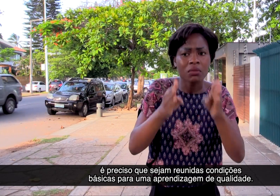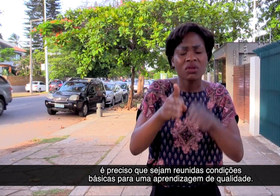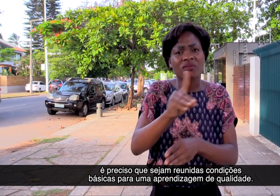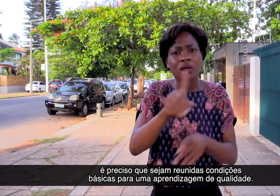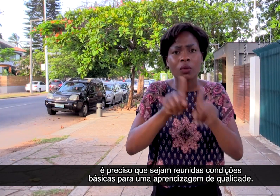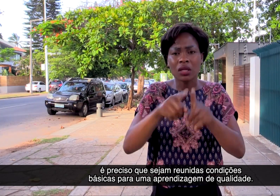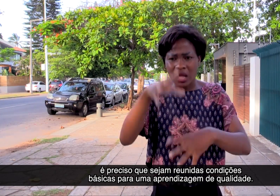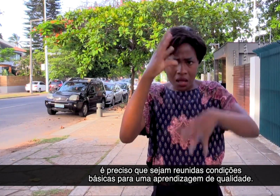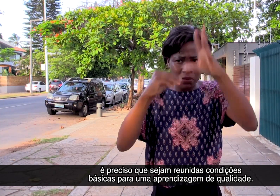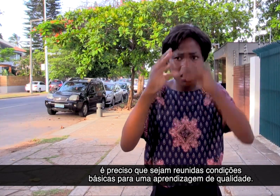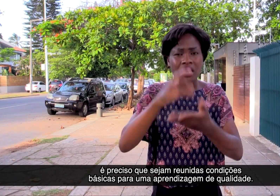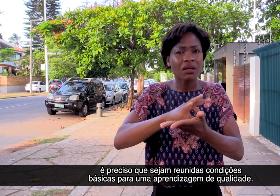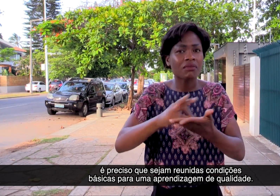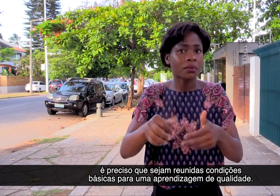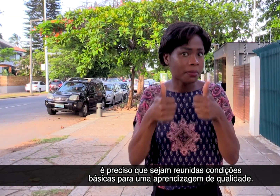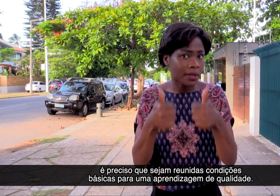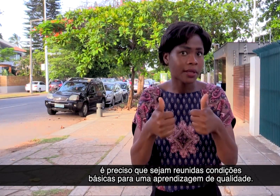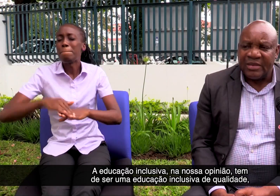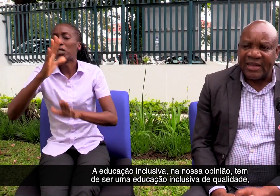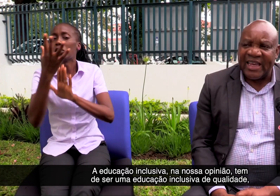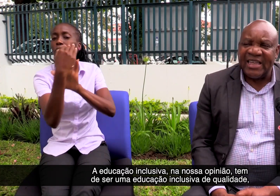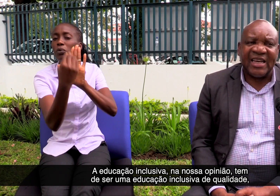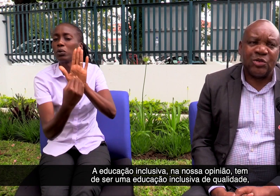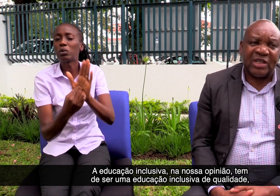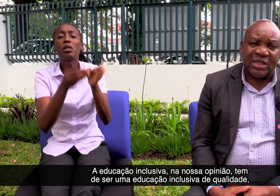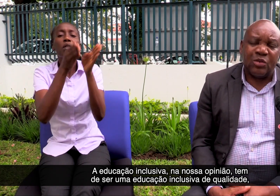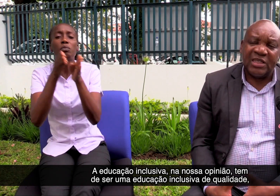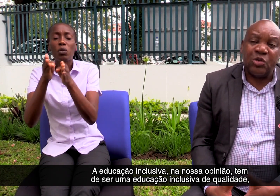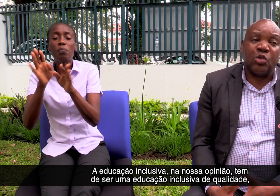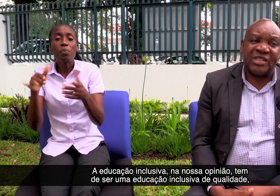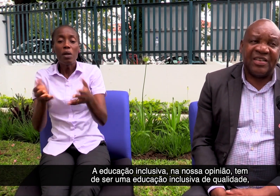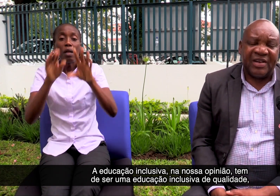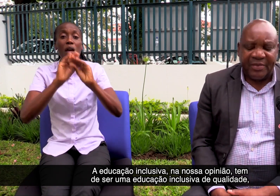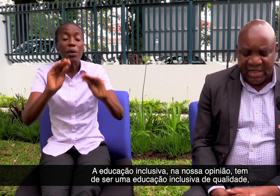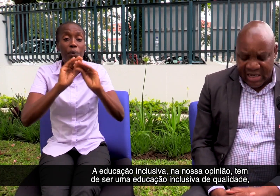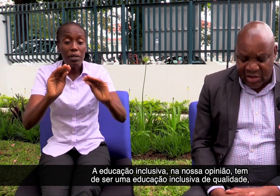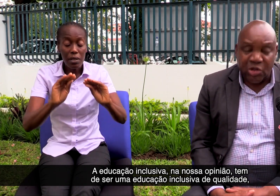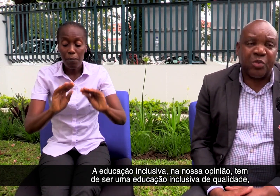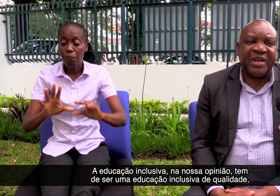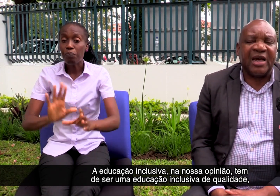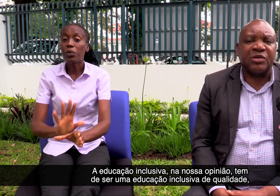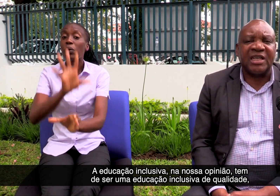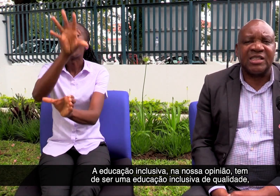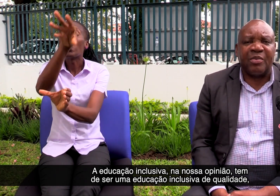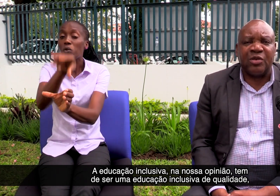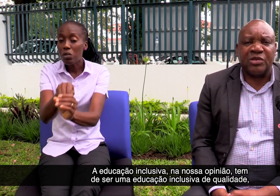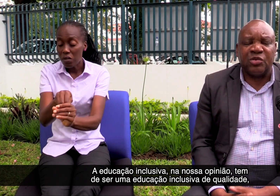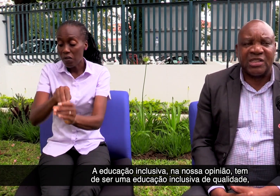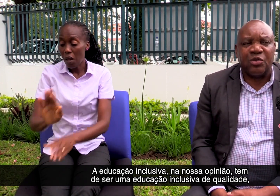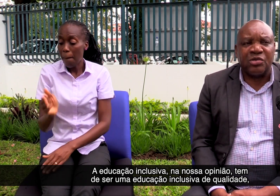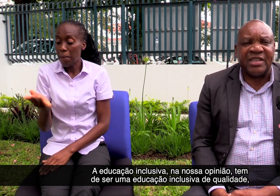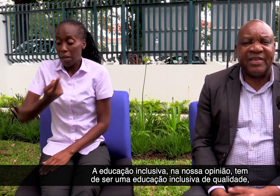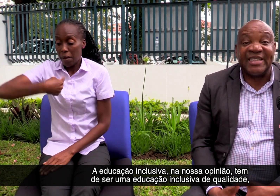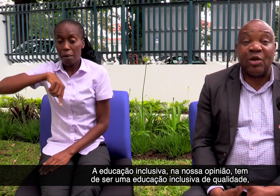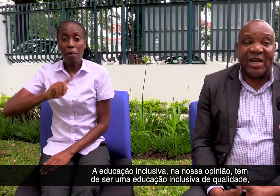condições para uma aprendizagem de qualidade. Daí que a educação inclusiva, na nossa opinião, tem que ser uma